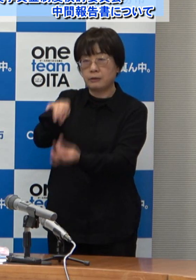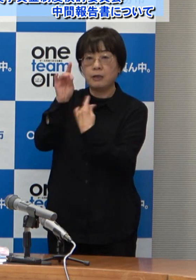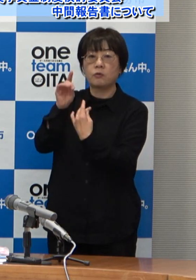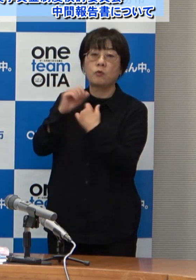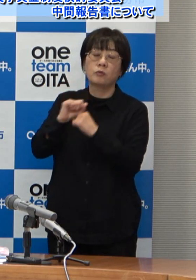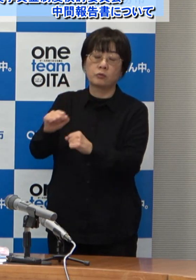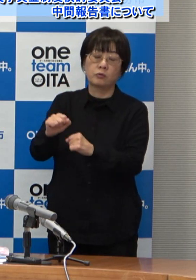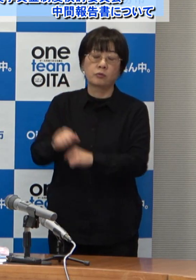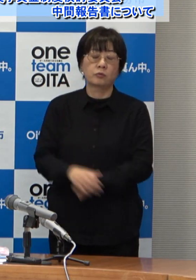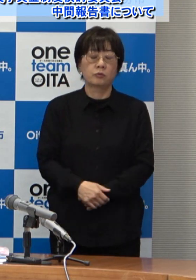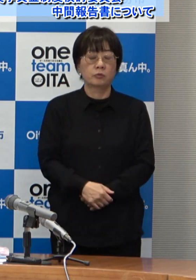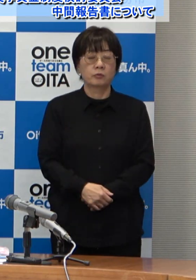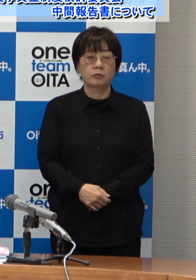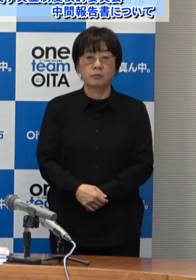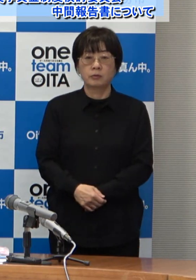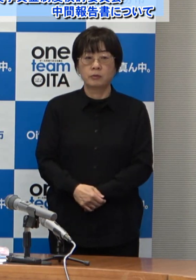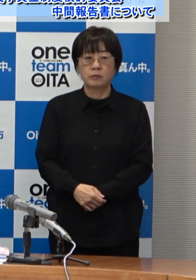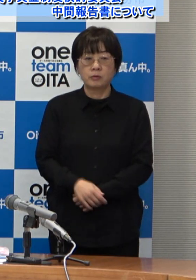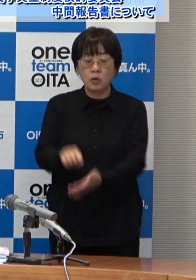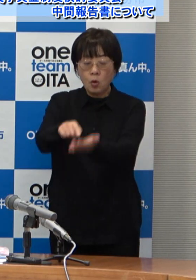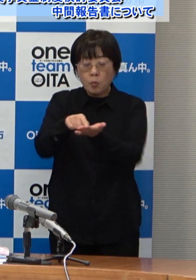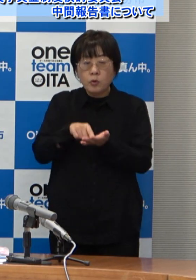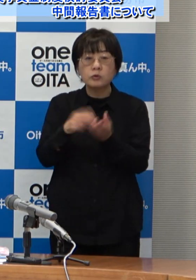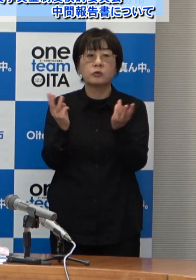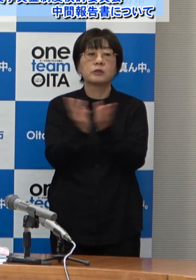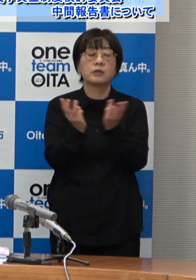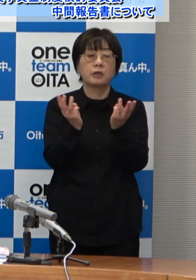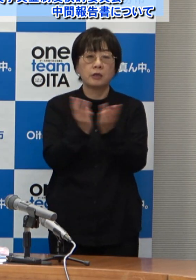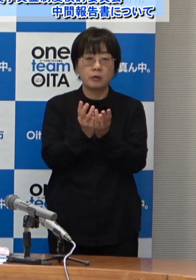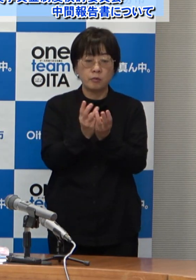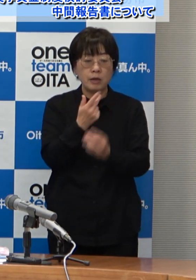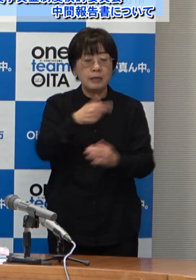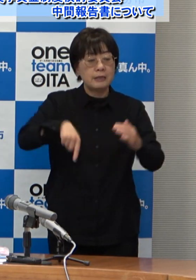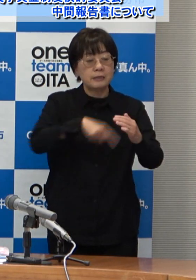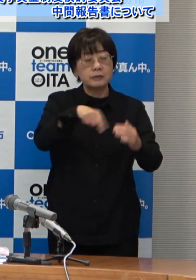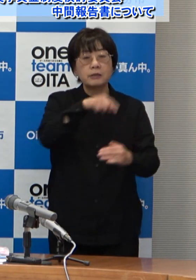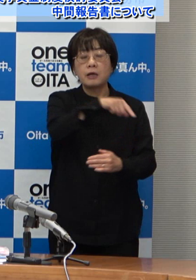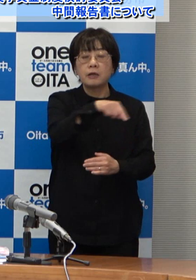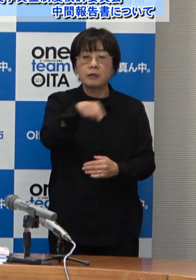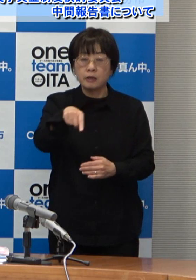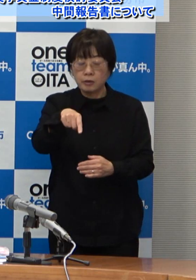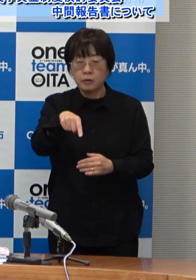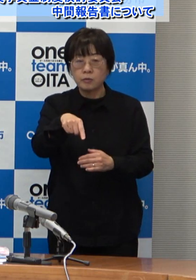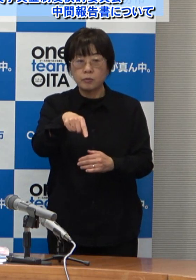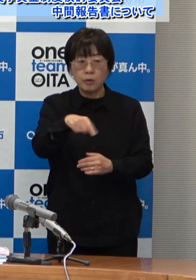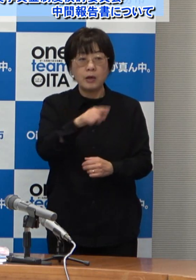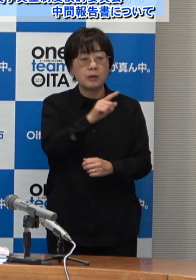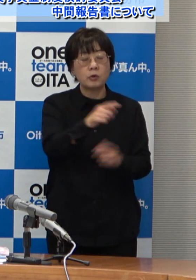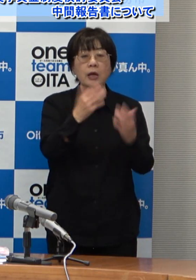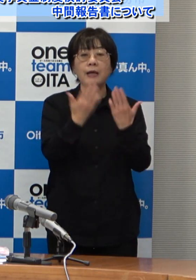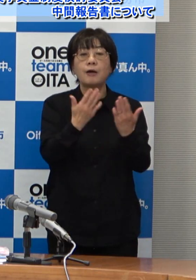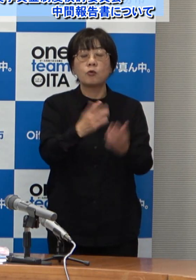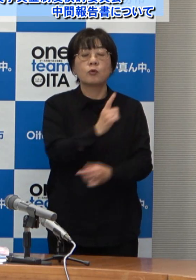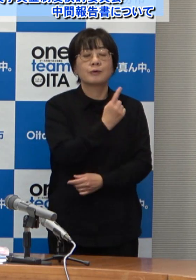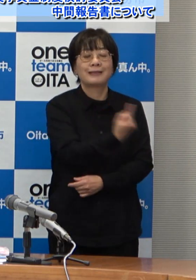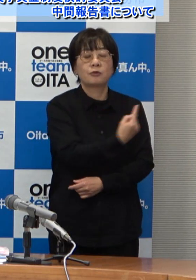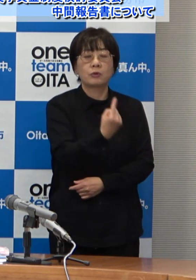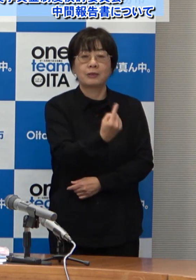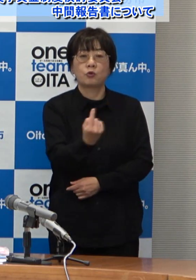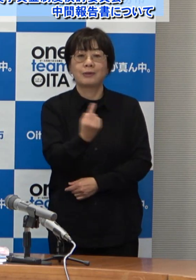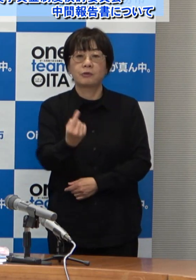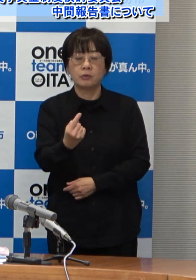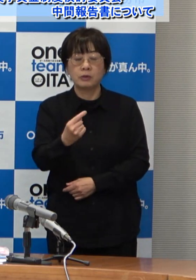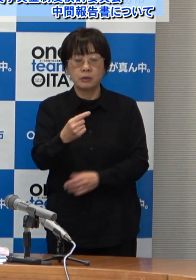望ましいとされてます募集人員は市内の高等学校等に在籍する生徒は括1名え